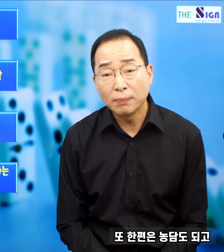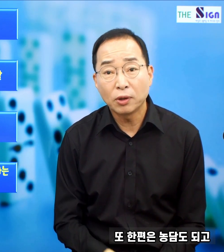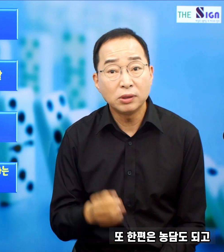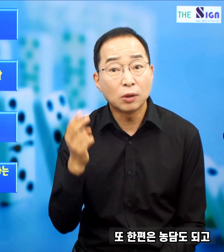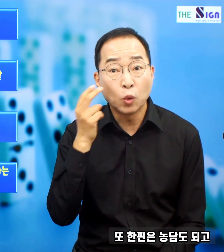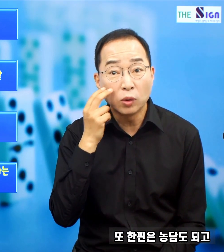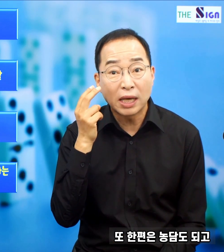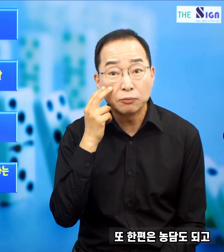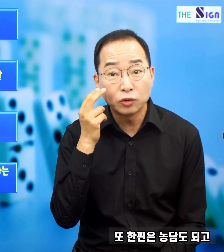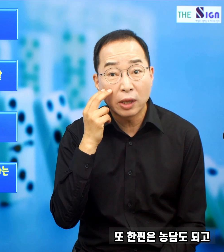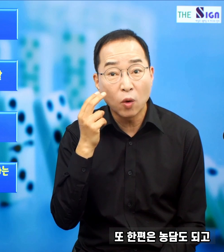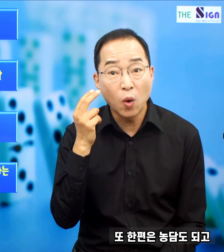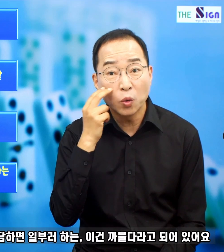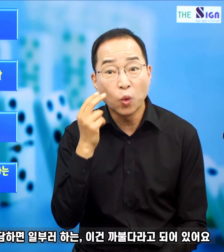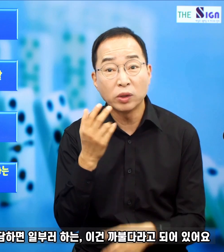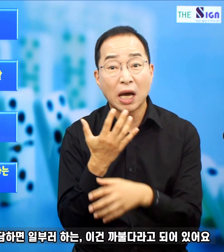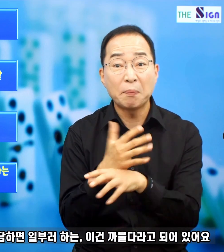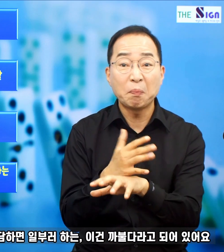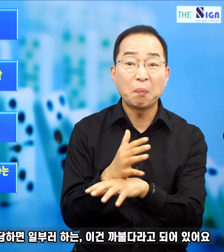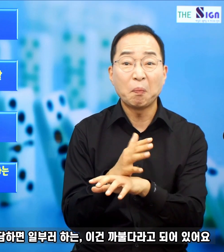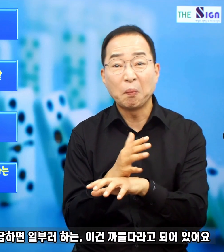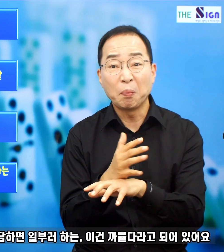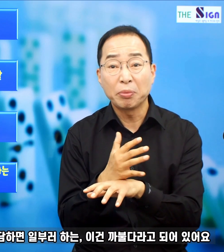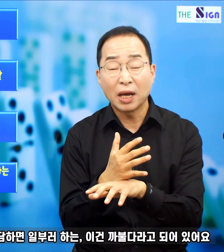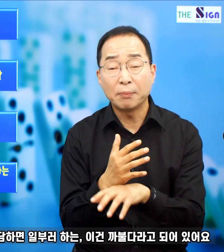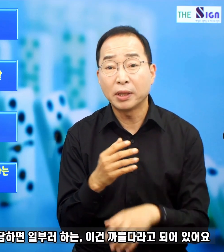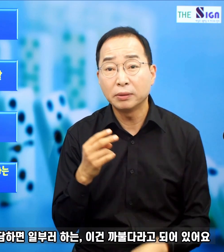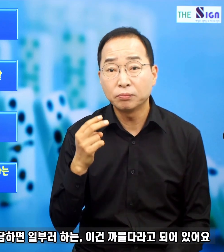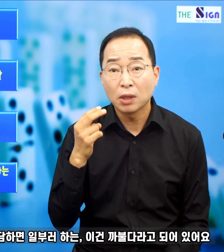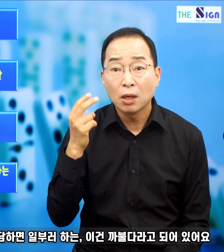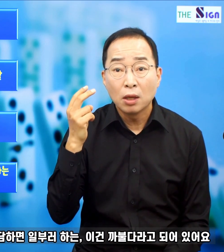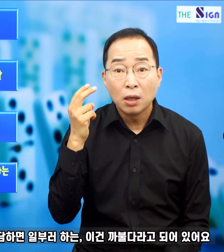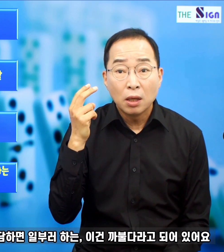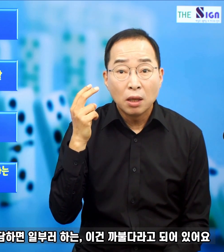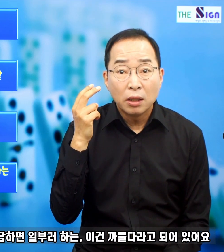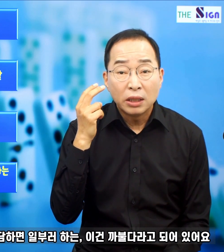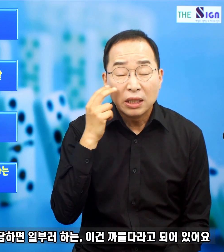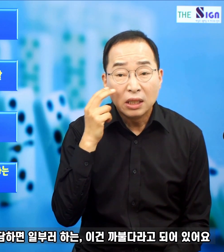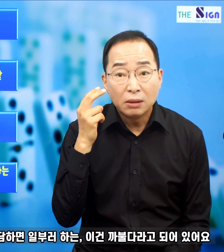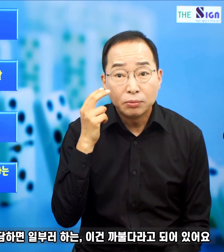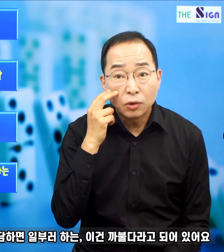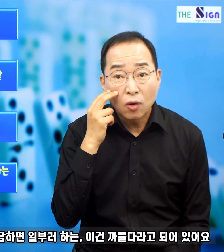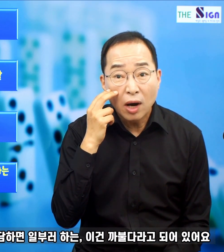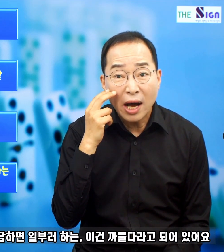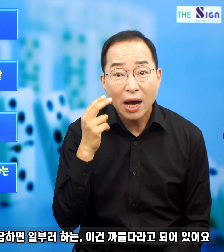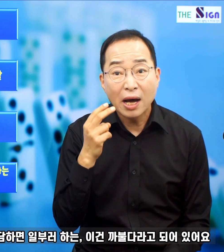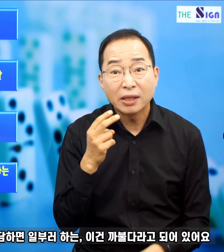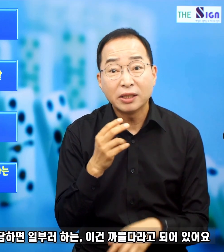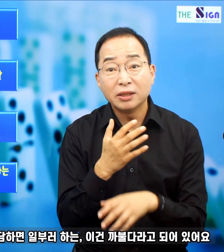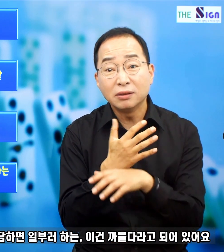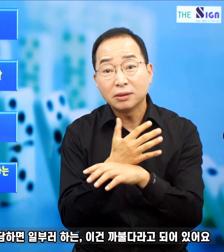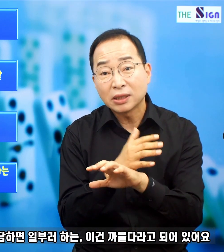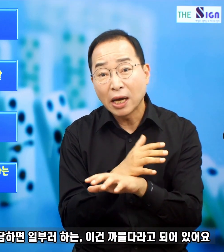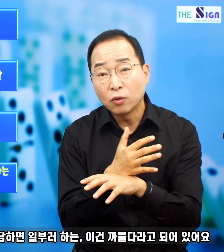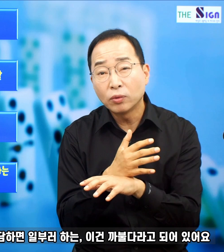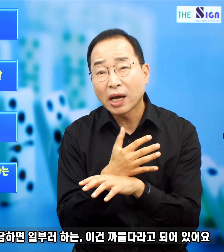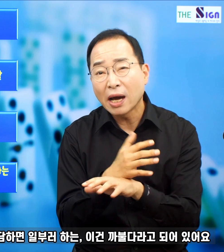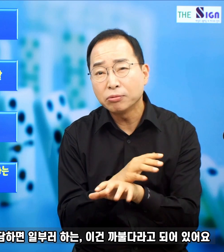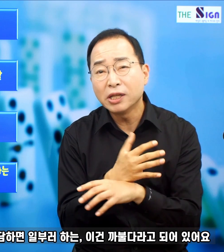한편은 이제 농담도 되고, 농담 하면은 일부러 하는, 자, 이건 까불다라고